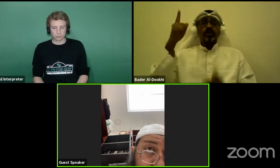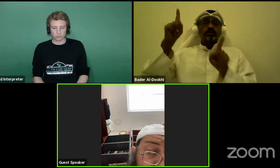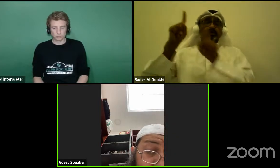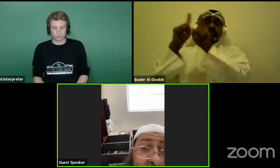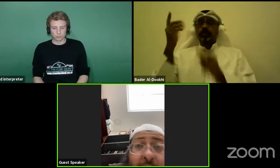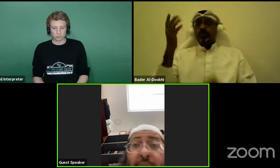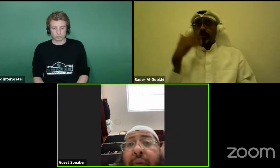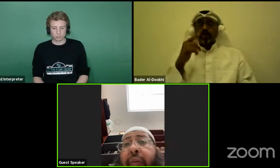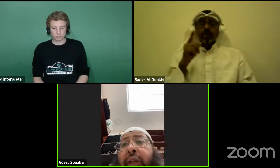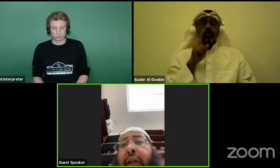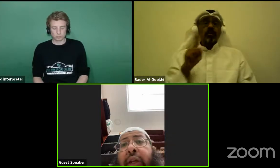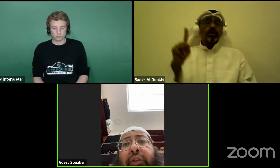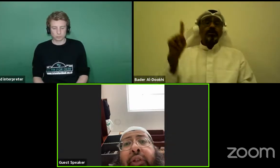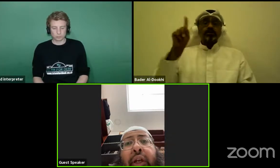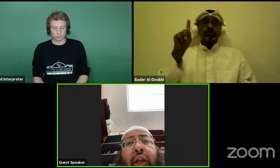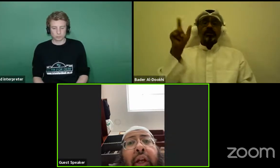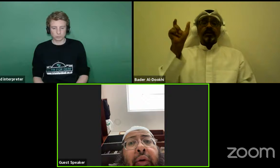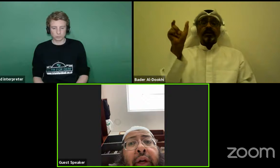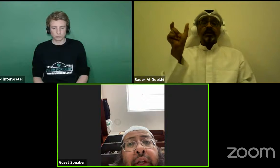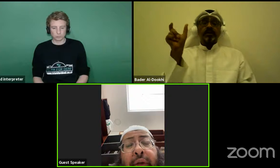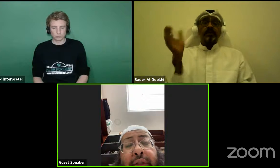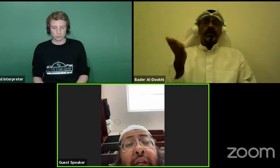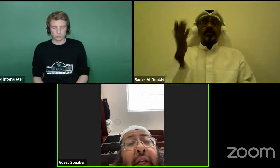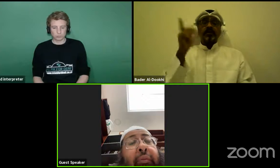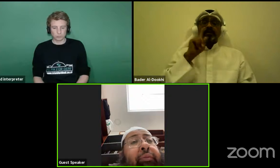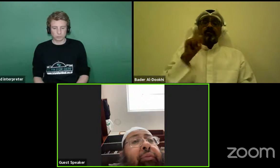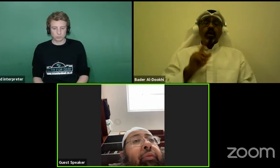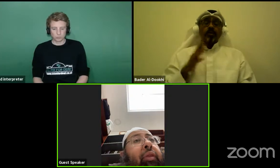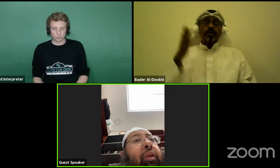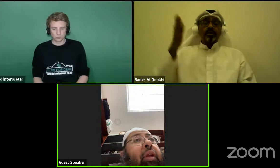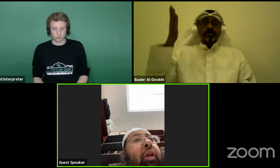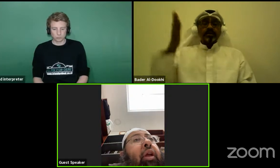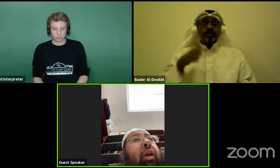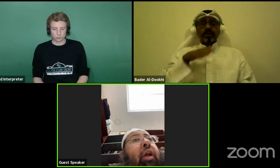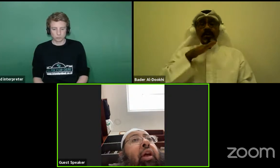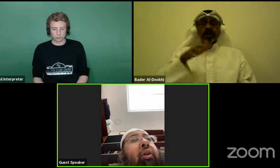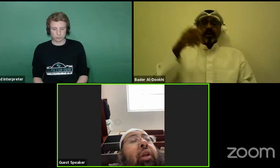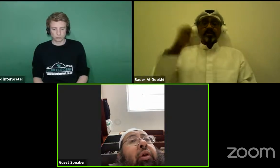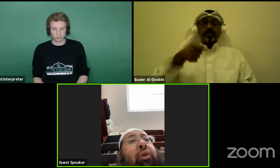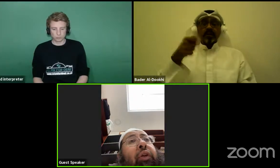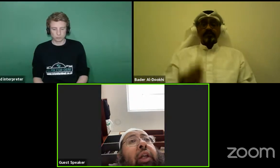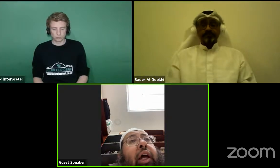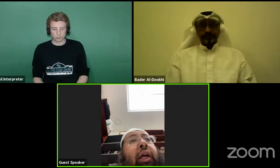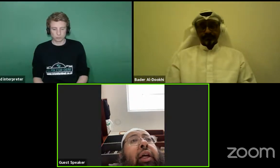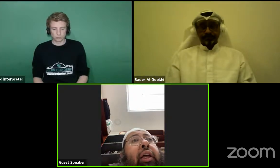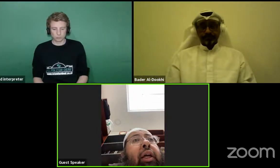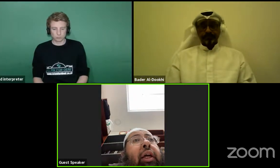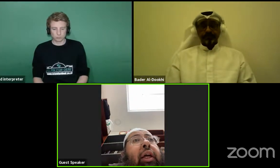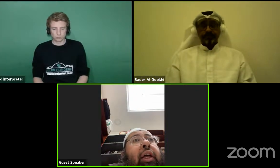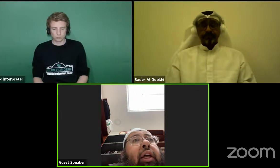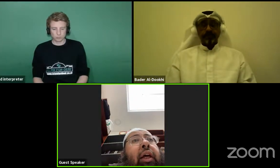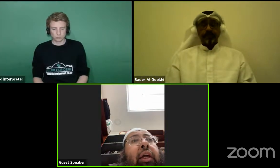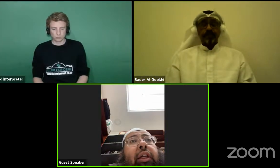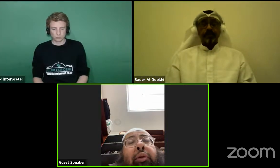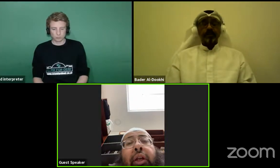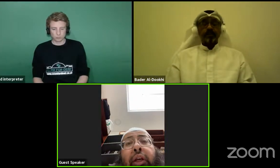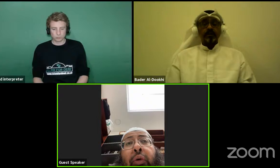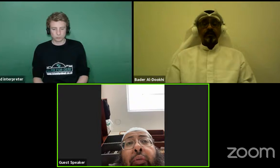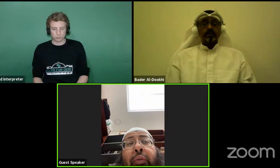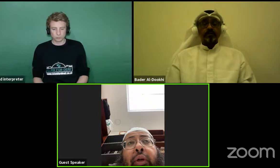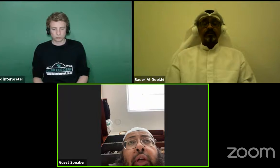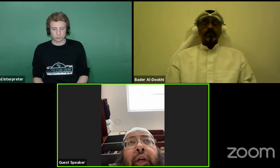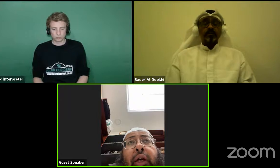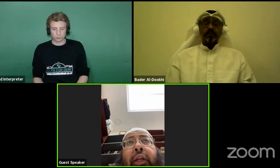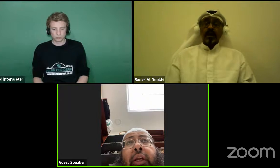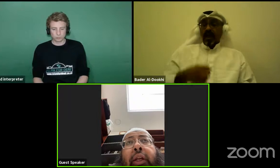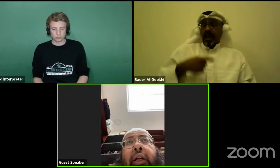وأشهد أن نبينا محمدا صلى الله عليه وسلم. أيها الإخوة في الله، حديثنا